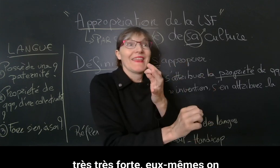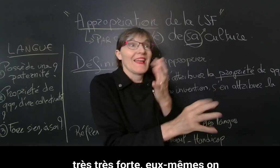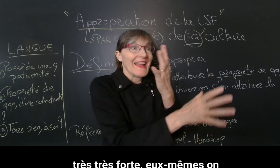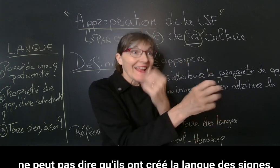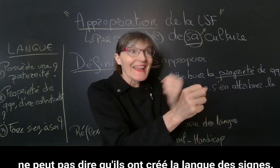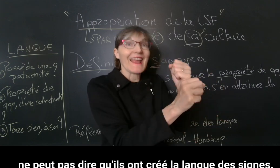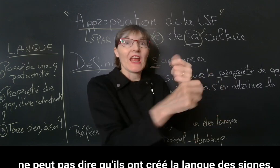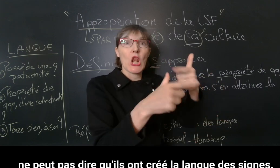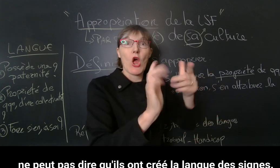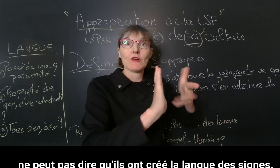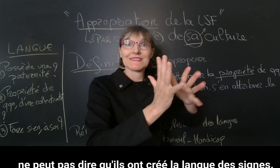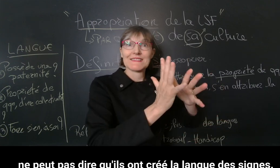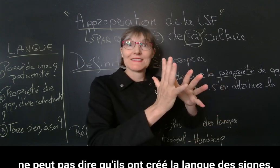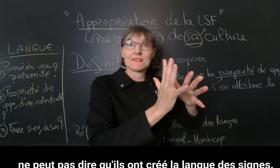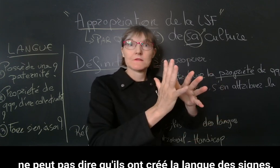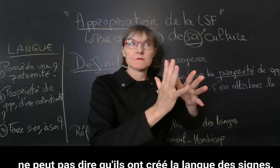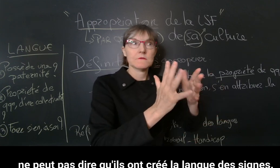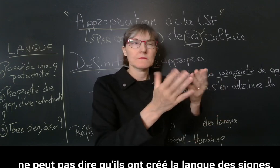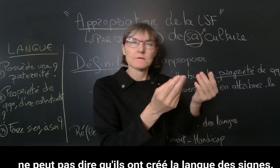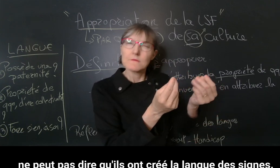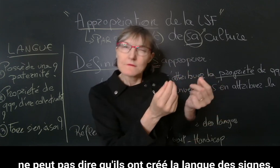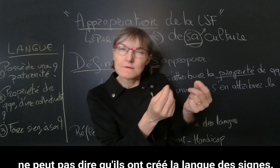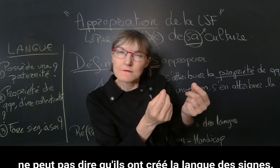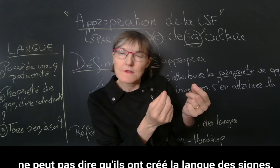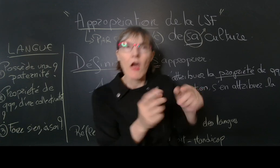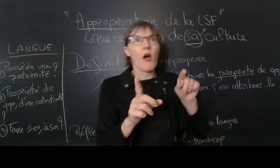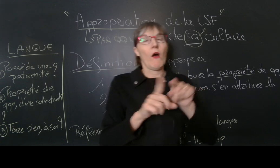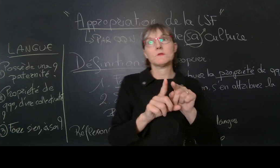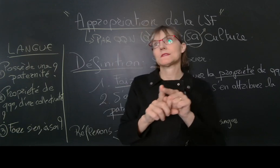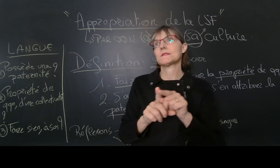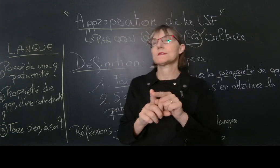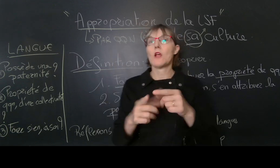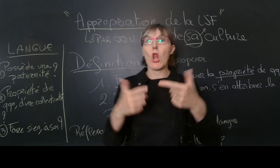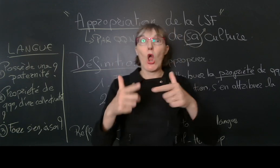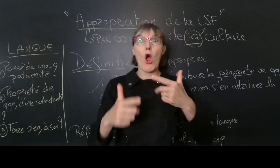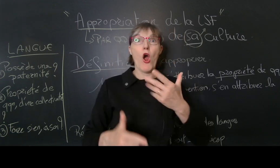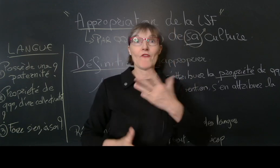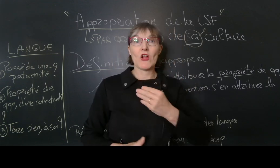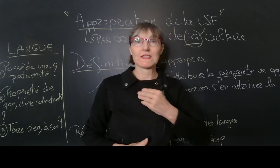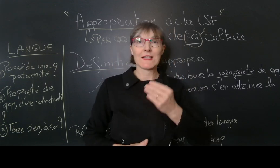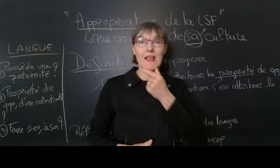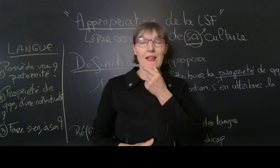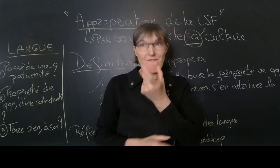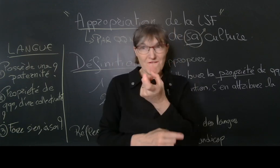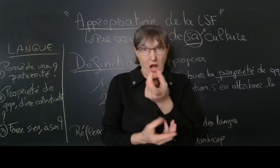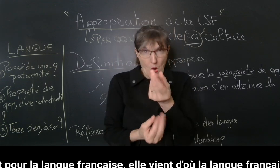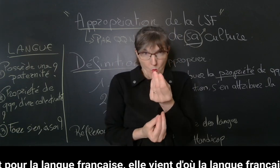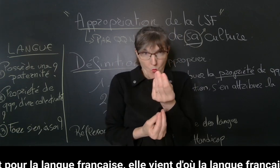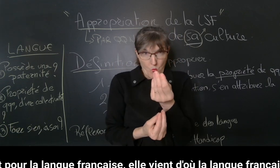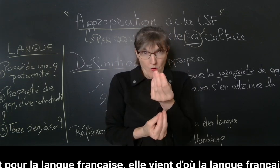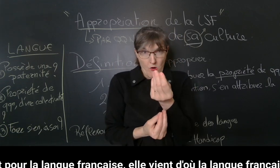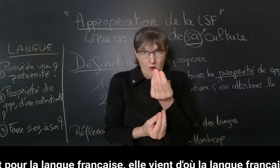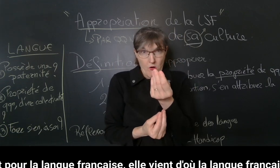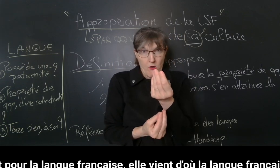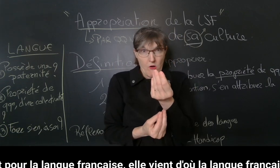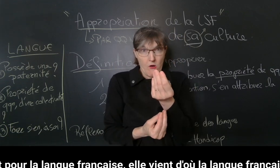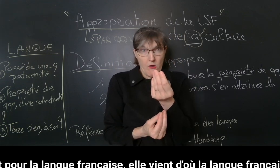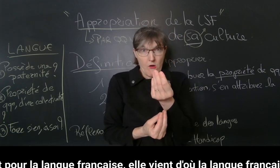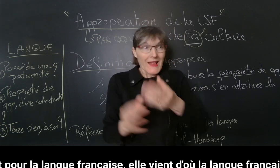on peut pas dire qu'ils ont créé la langue des signes et pour la langue française elle